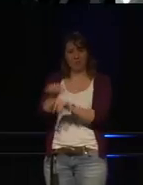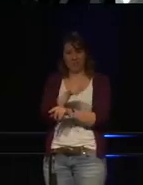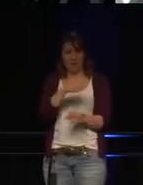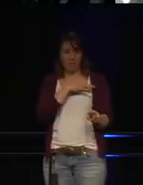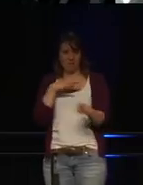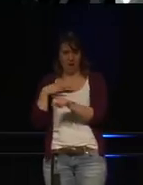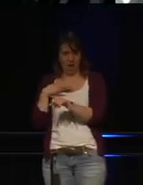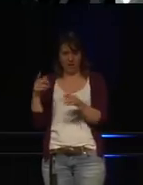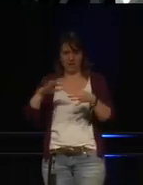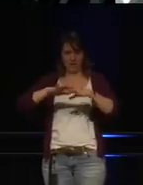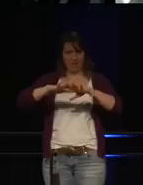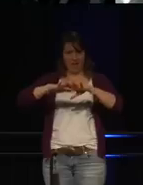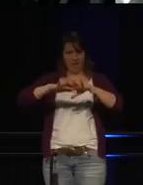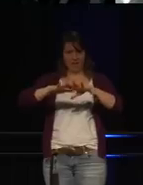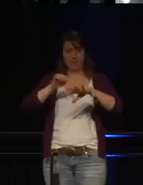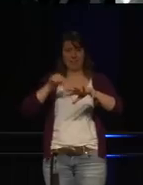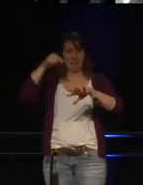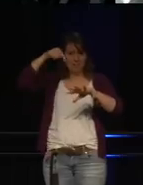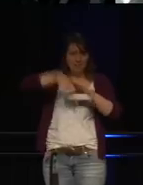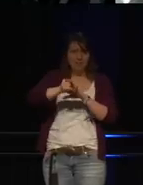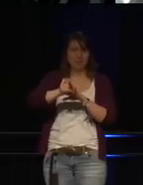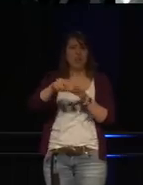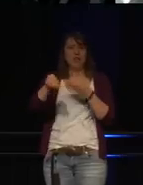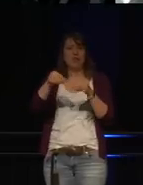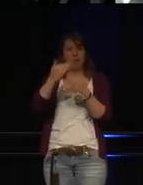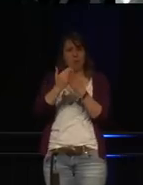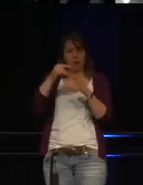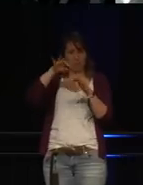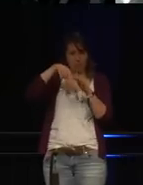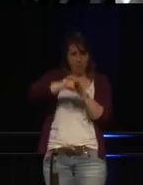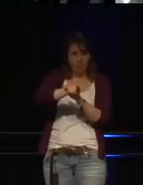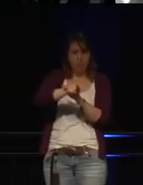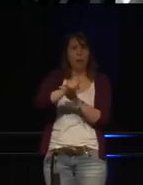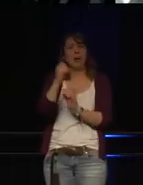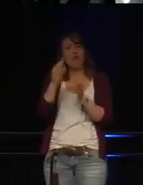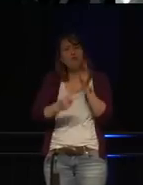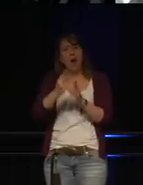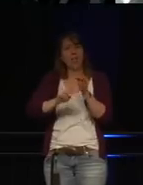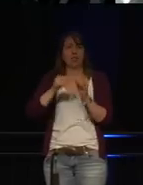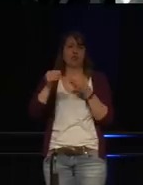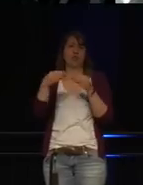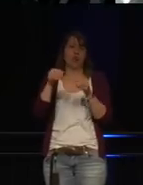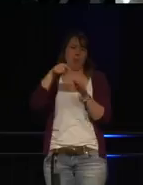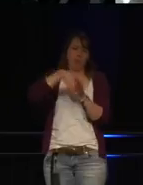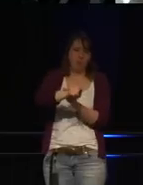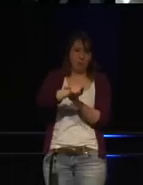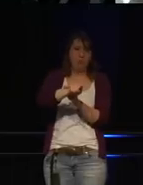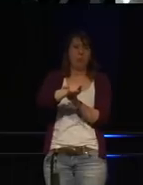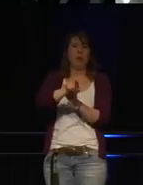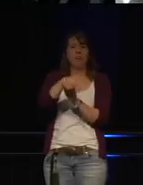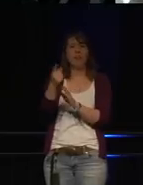de ordenadores privados infectados con software malicioso y controlados como un grupo sin